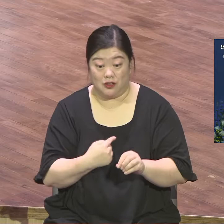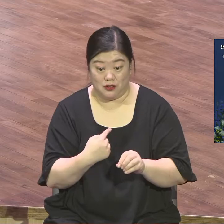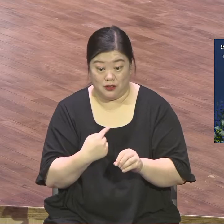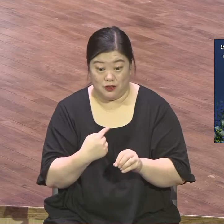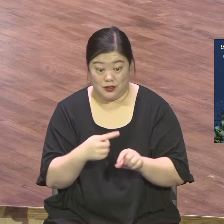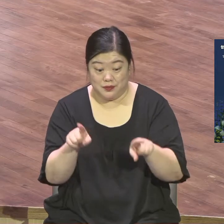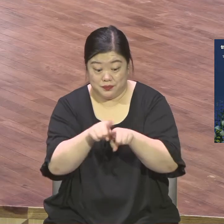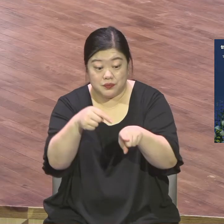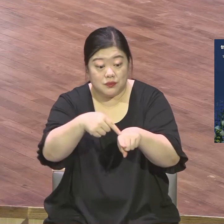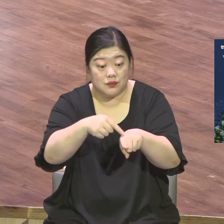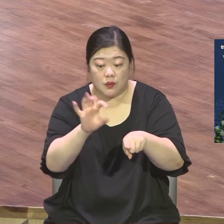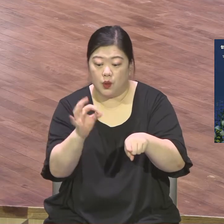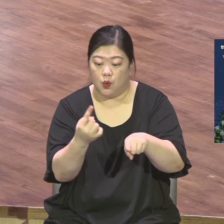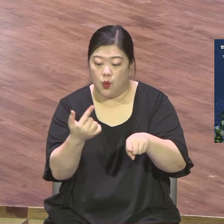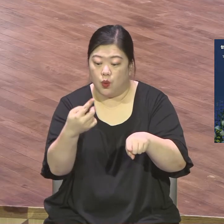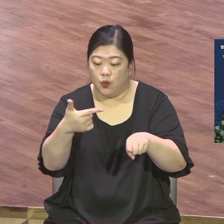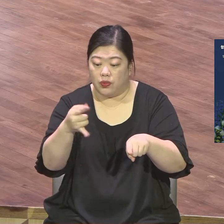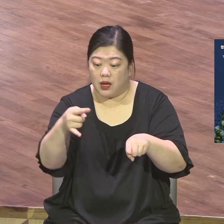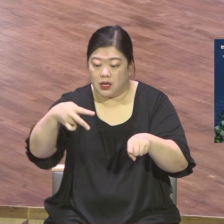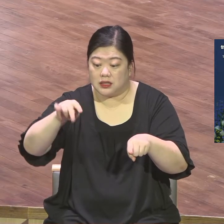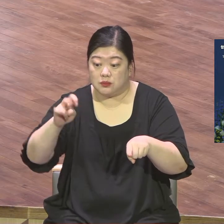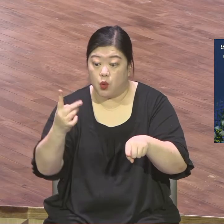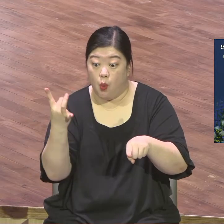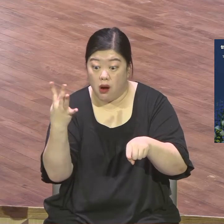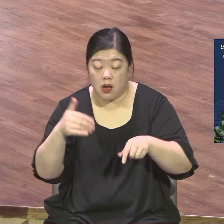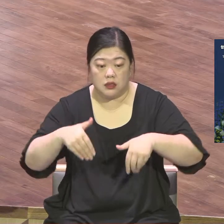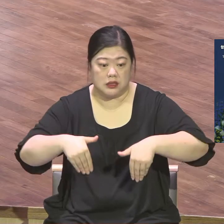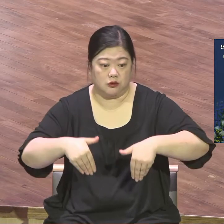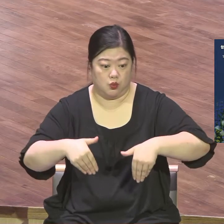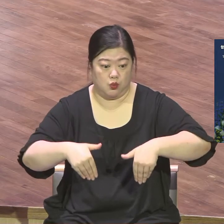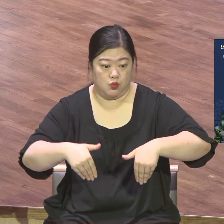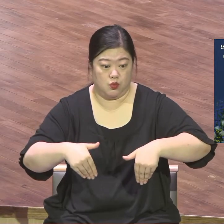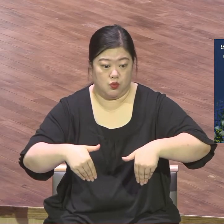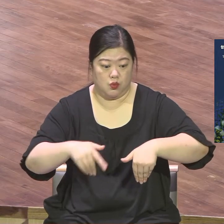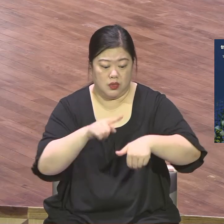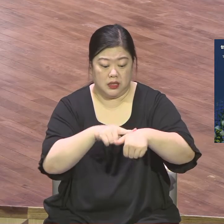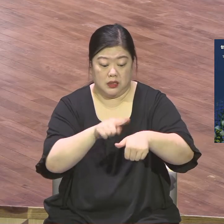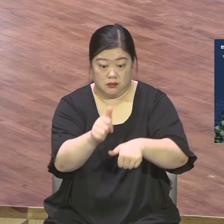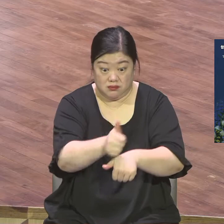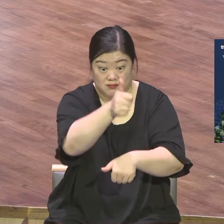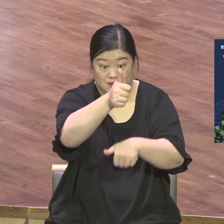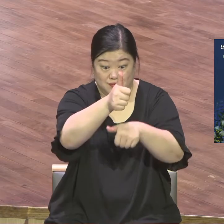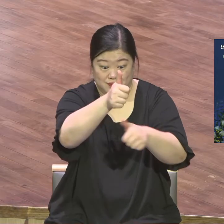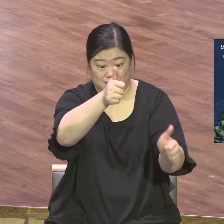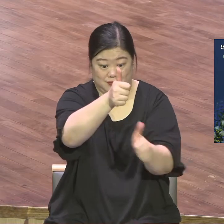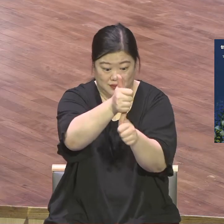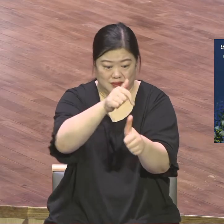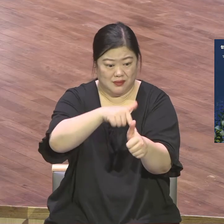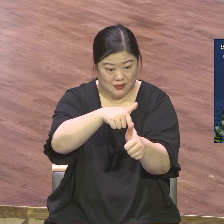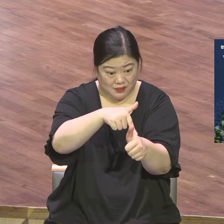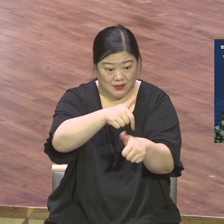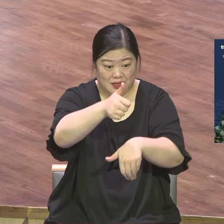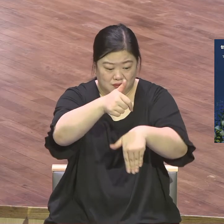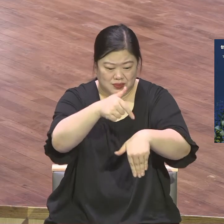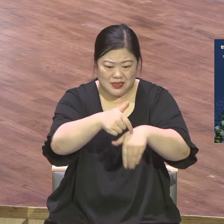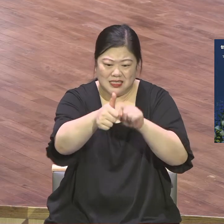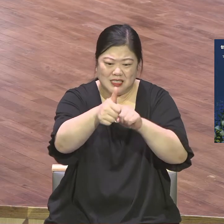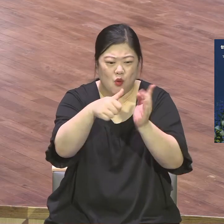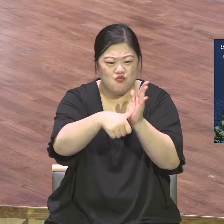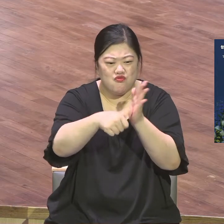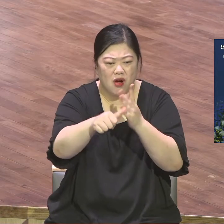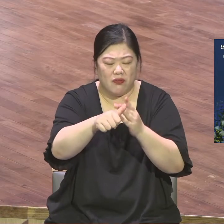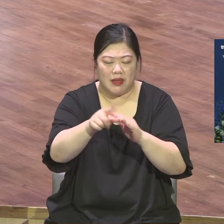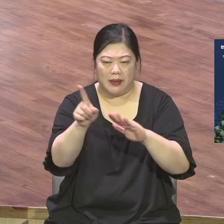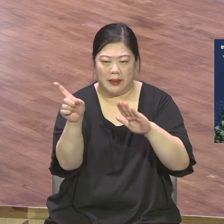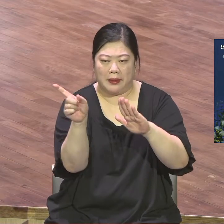빌레몬의 이 뭐야 물건을 훔쳐가지고 도망을 쳐버렸어요. 도망쳐서 이곳저곳 떠돌아다니다가